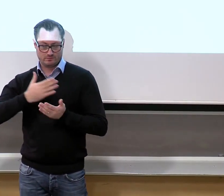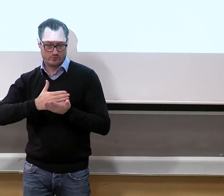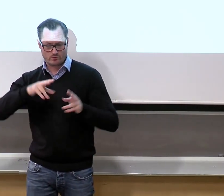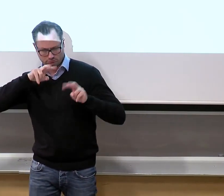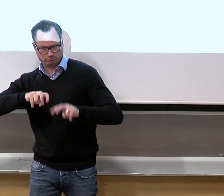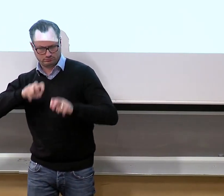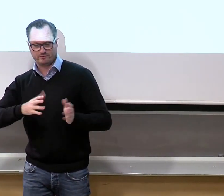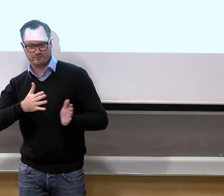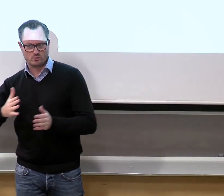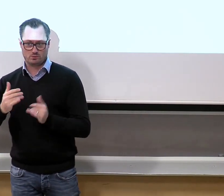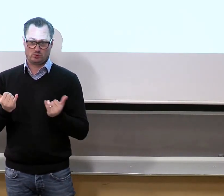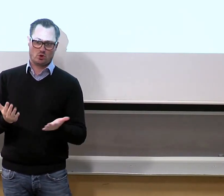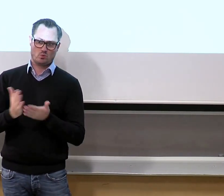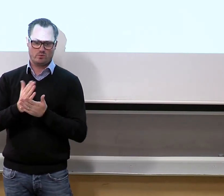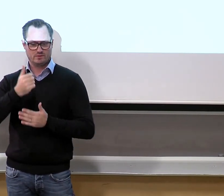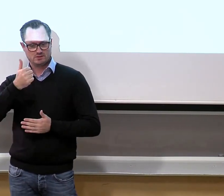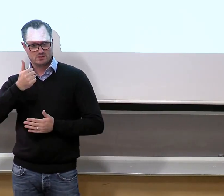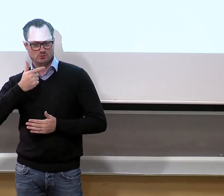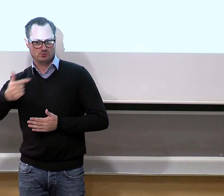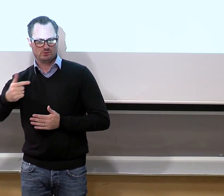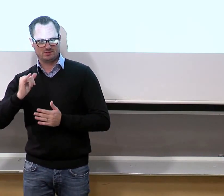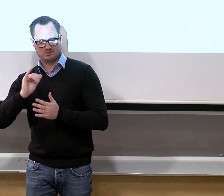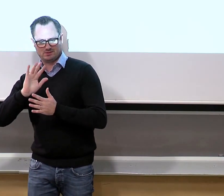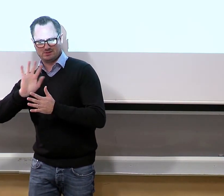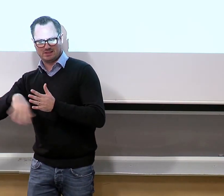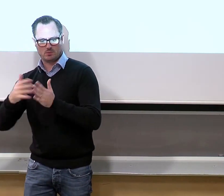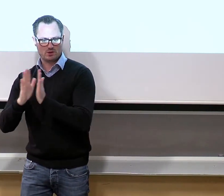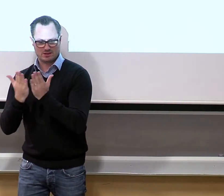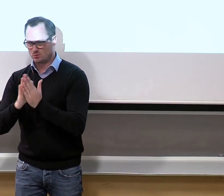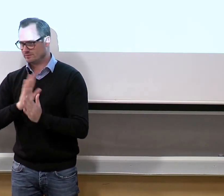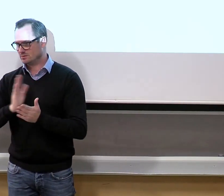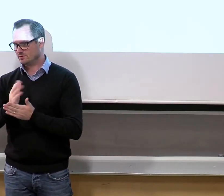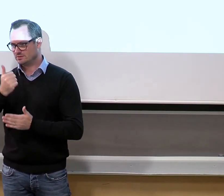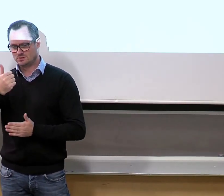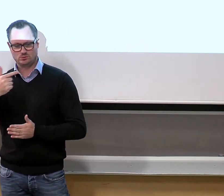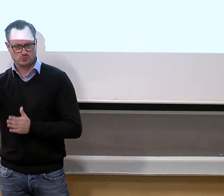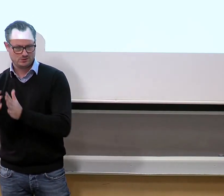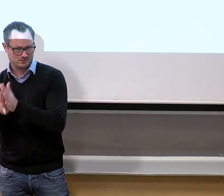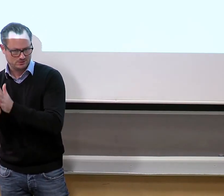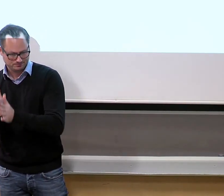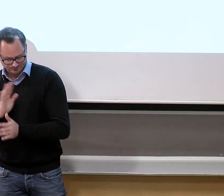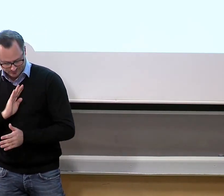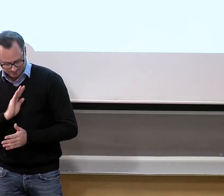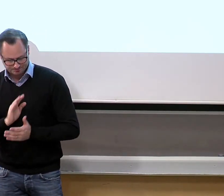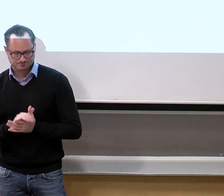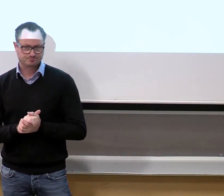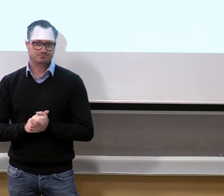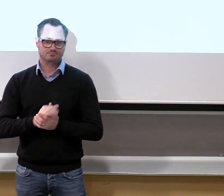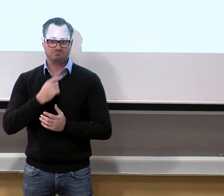Och när man pratar om hur stort teckenförrådet är i en svensk teckenspråk så kan man säga att i teckenspråkslexikonet idag finns det cirka